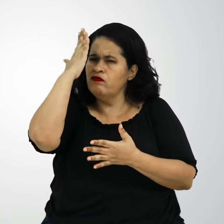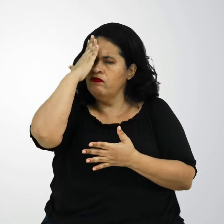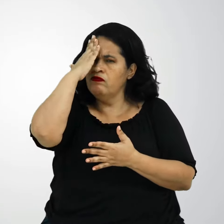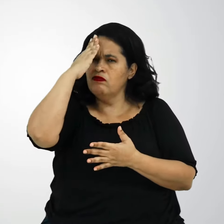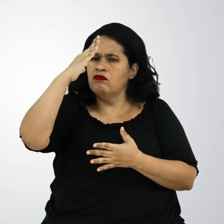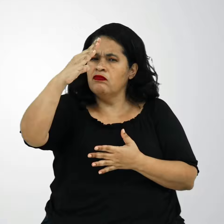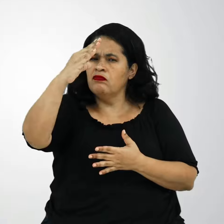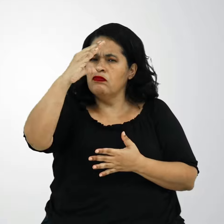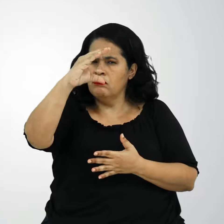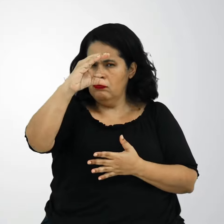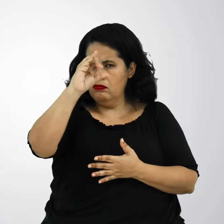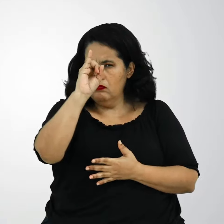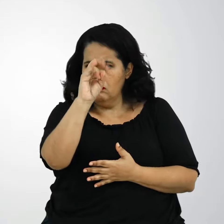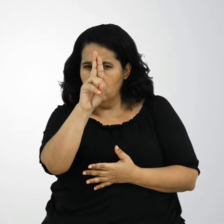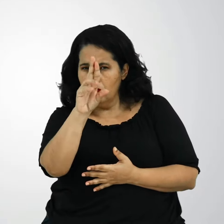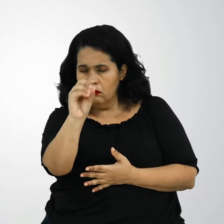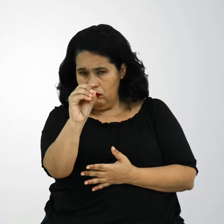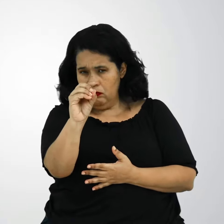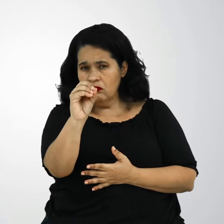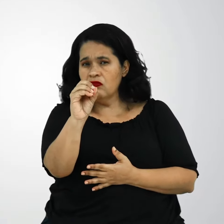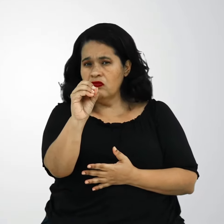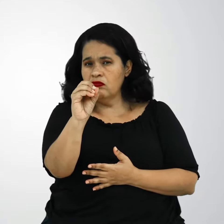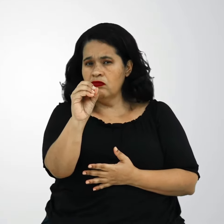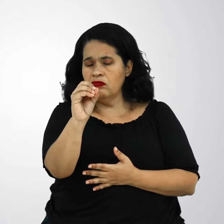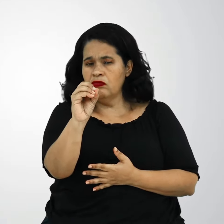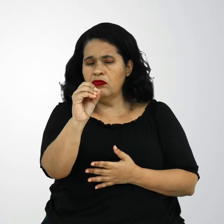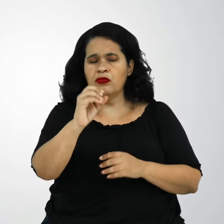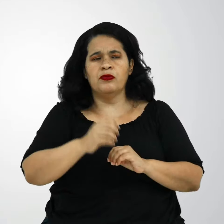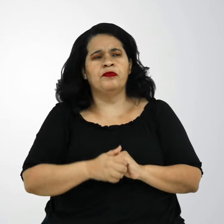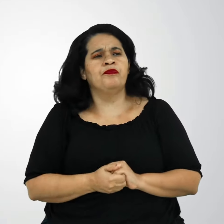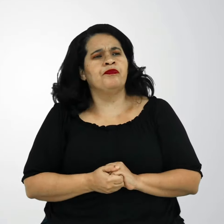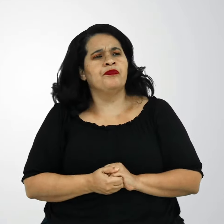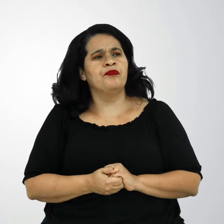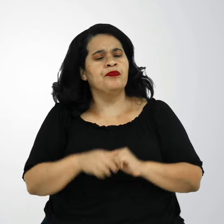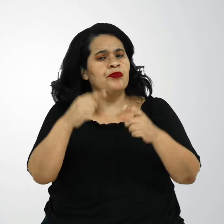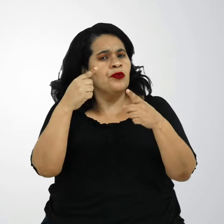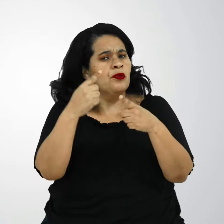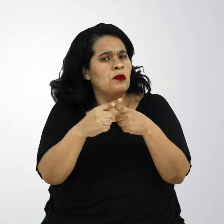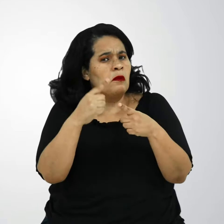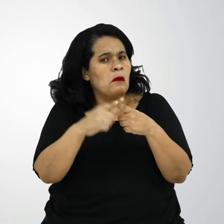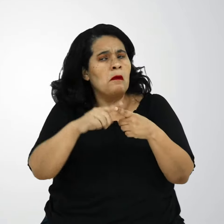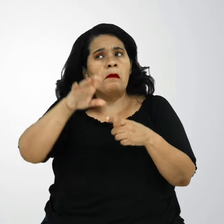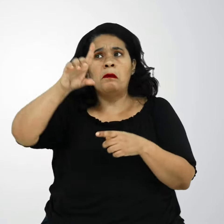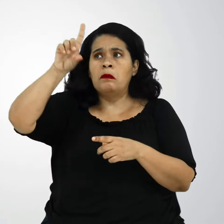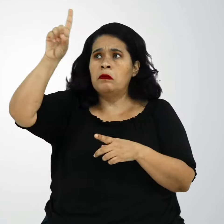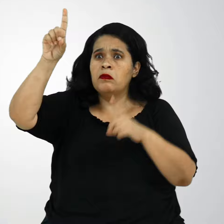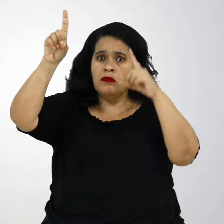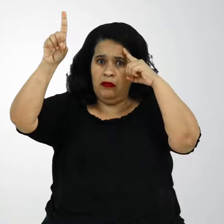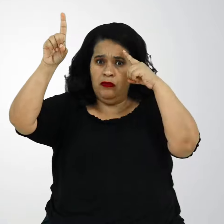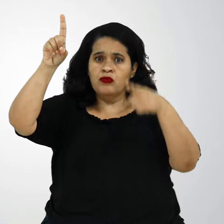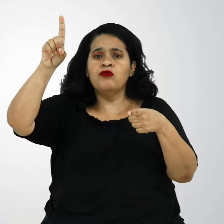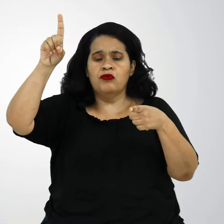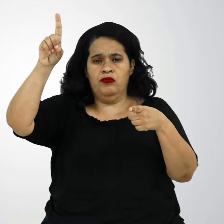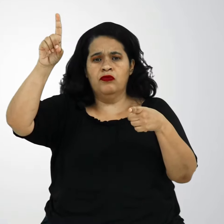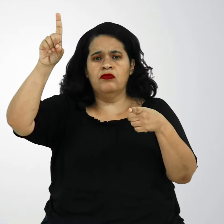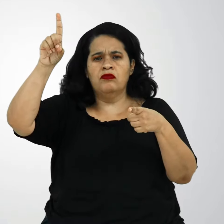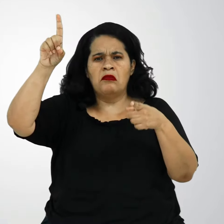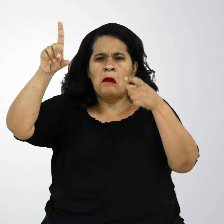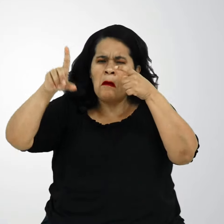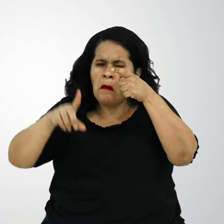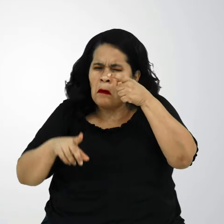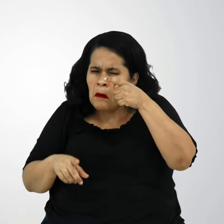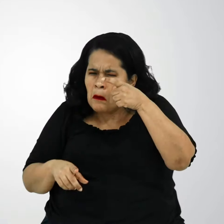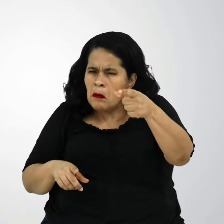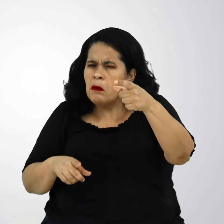O grande, né? O Ciro Grande. Então, até porque é Deus mesmo quem dá a ordem. É interessante isso,